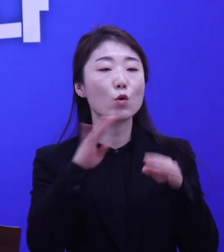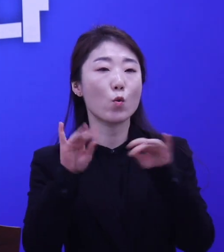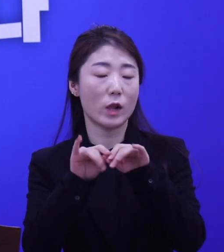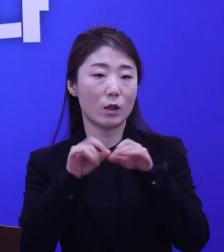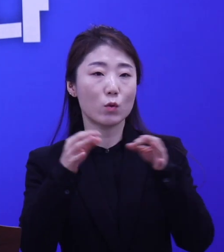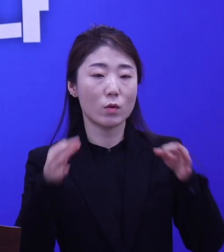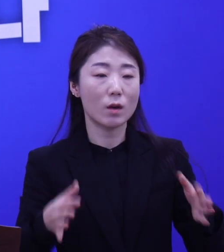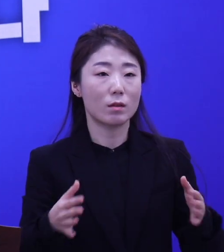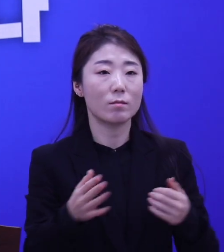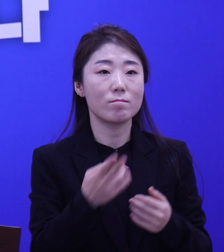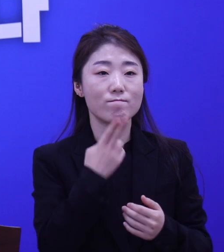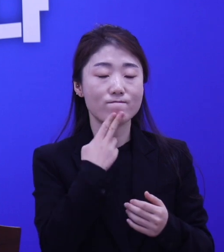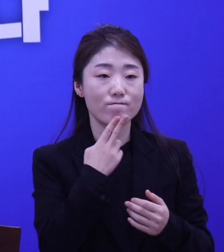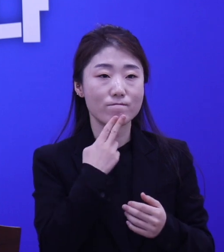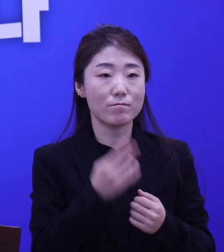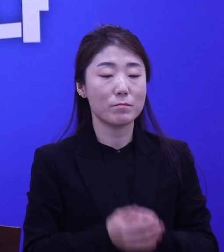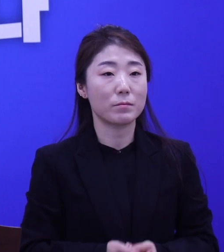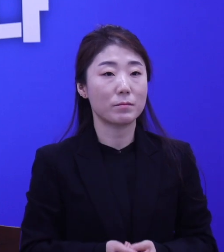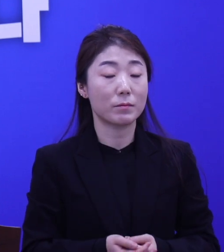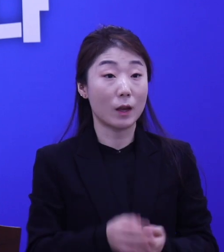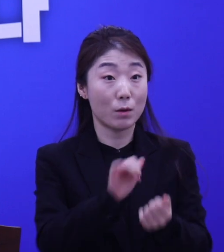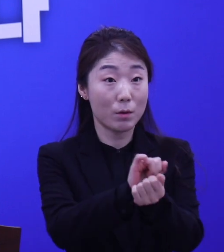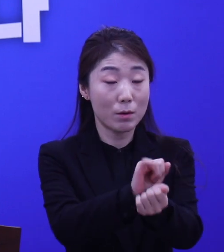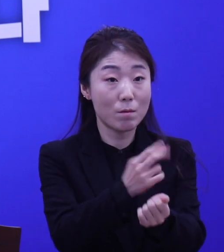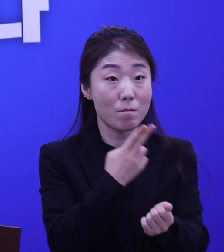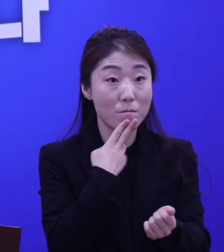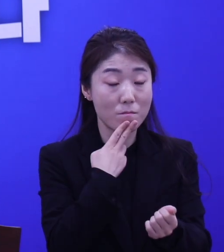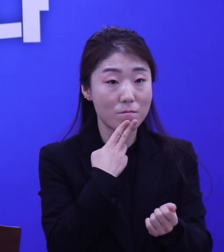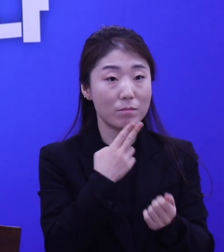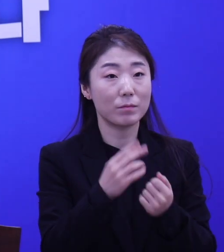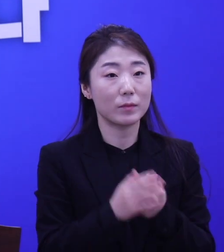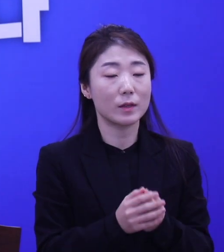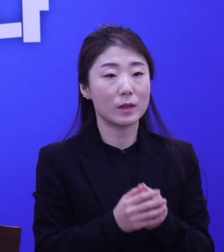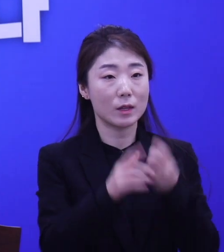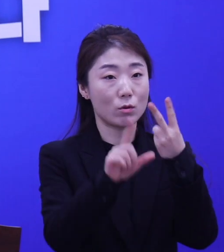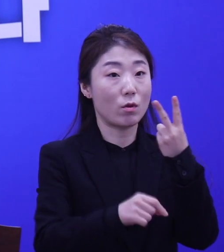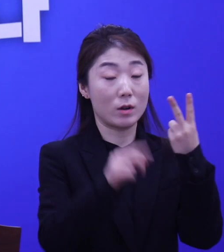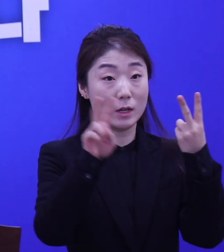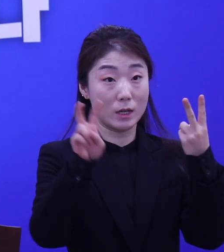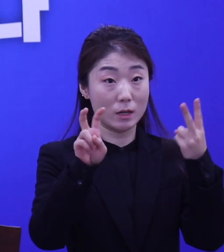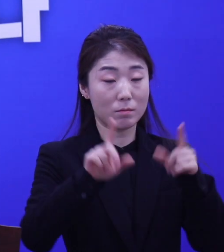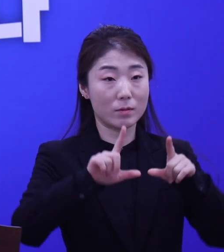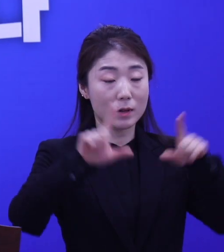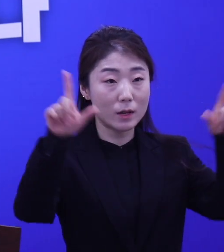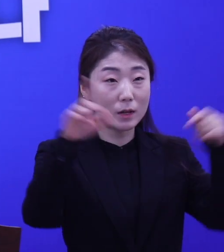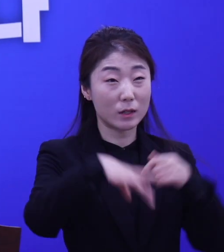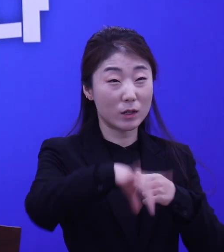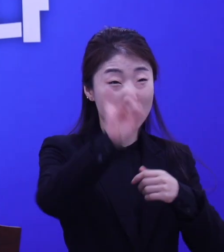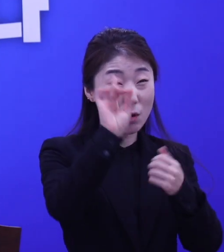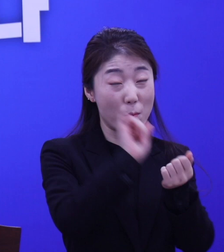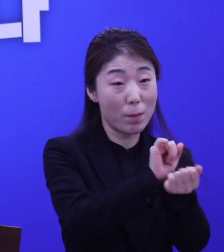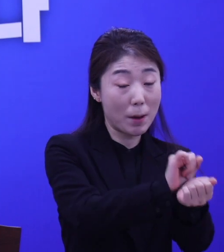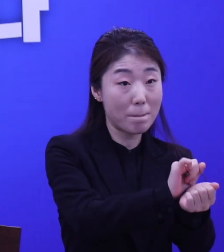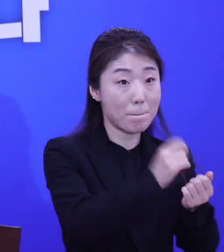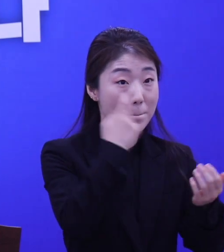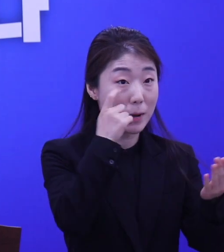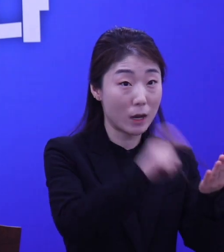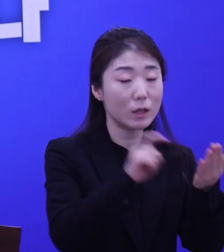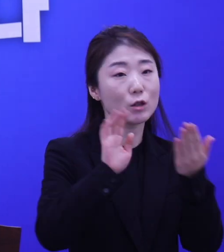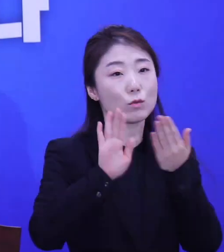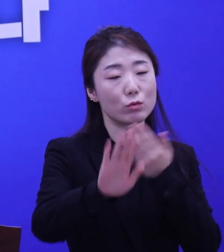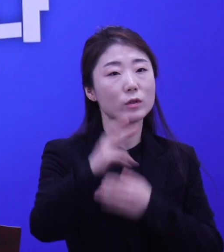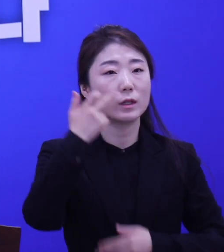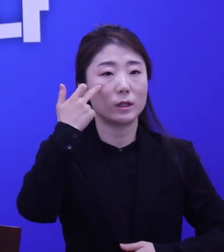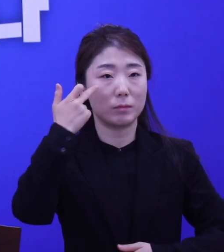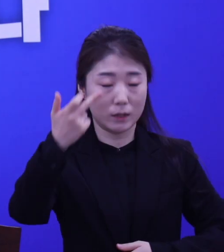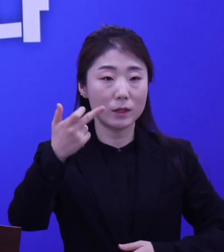없었습니다. 확진자가 없는 날은 2월 20일 경남도 첫 확진자가 발생한 이후